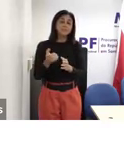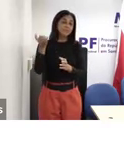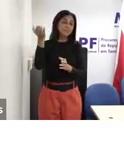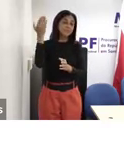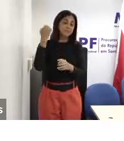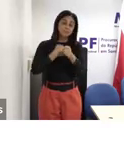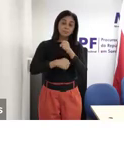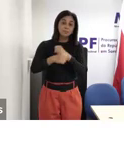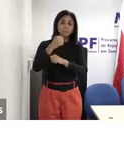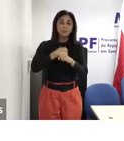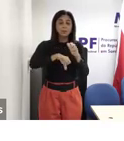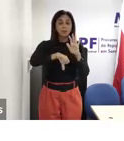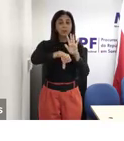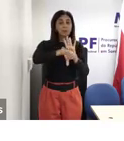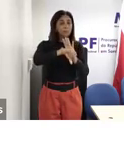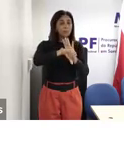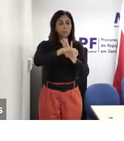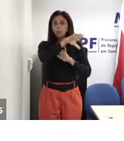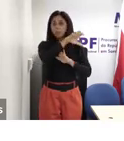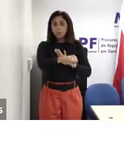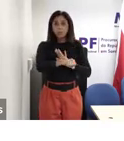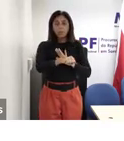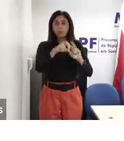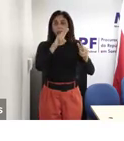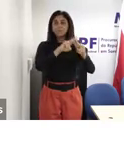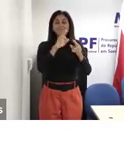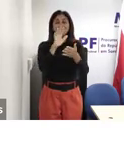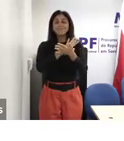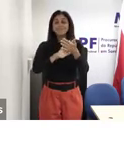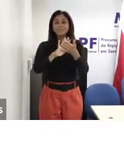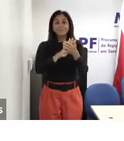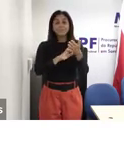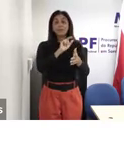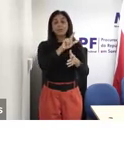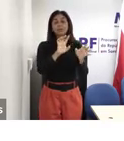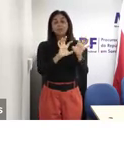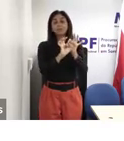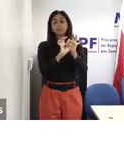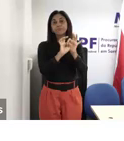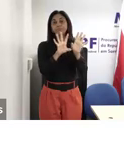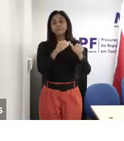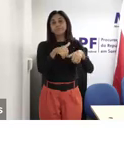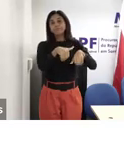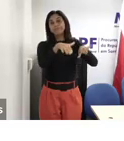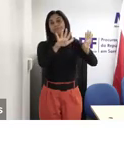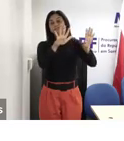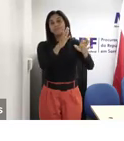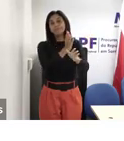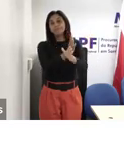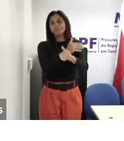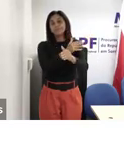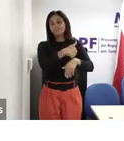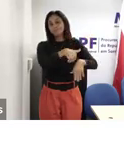impune ninguém foi punido em razão desse crime Bárbaro desse crime ediondo que aconteceu com a